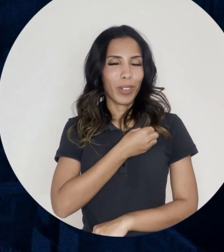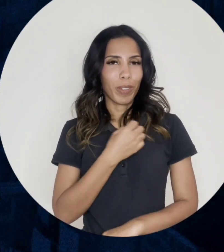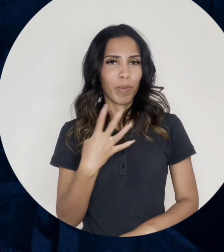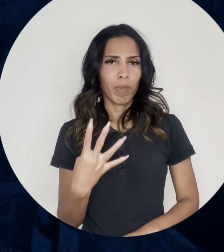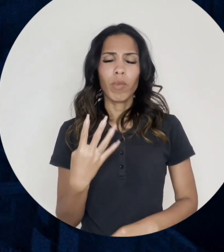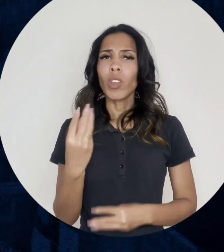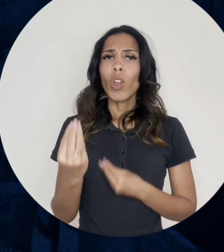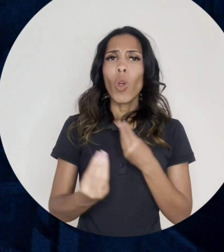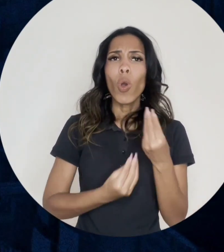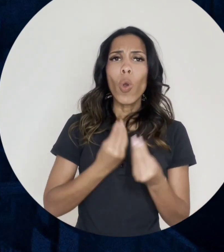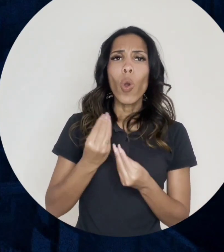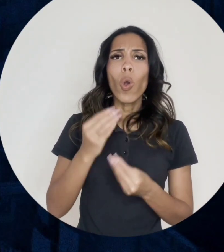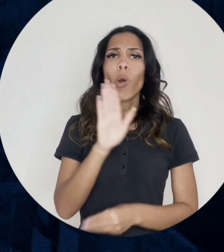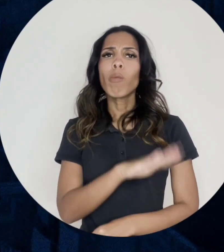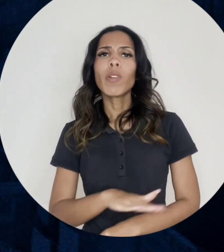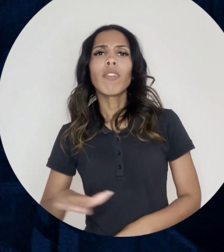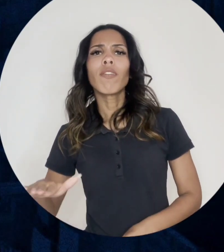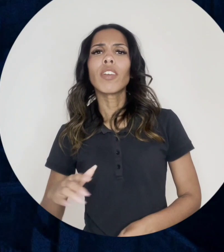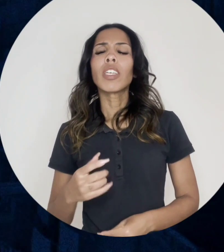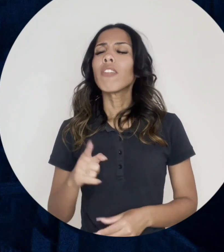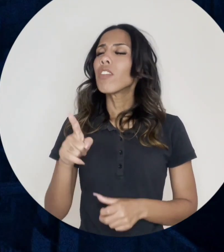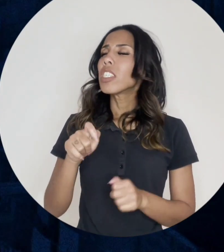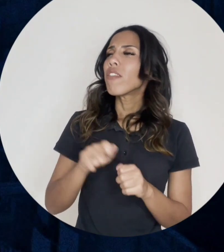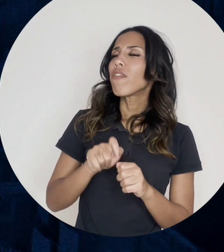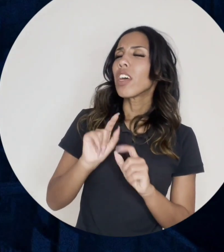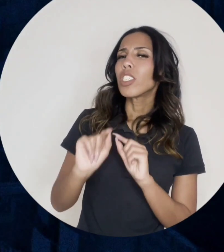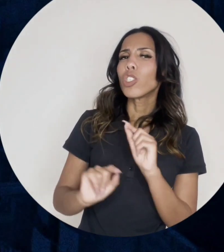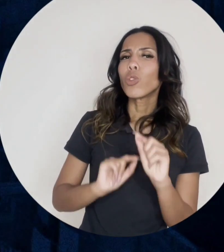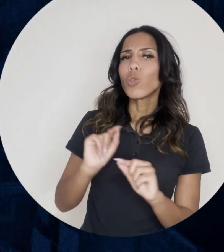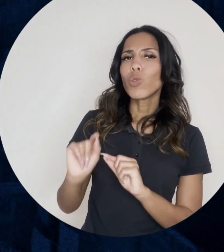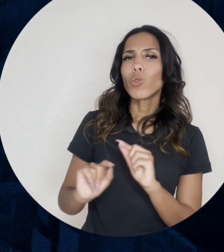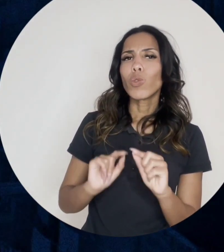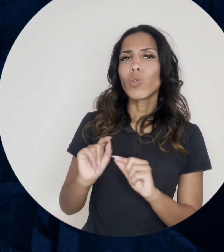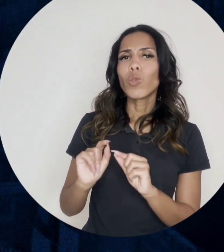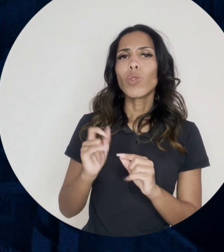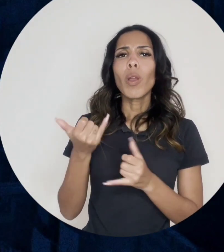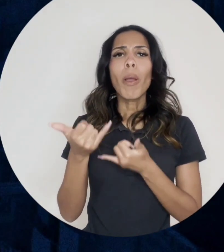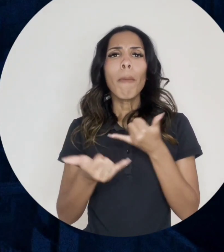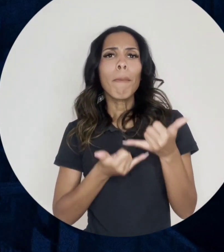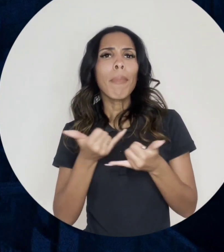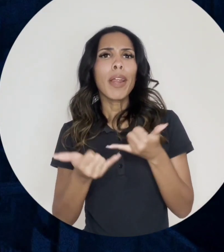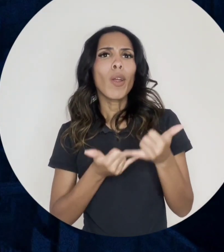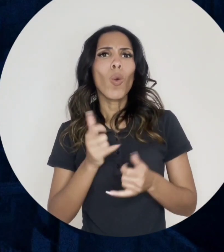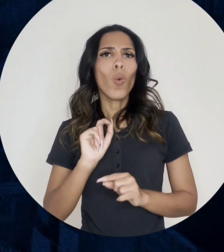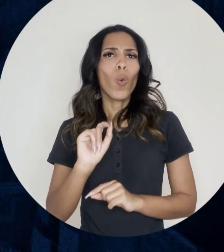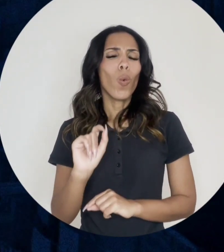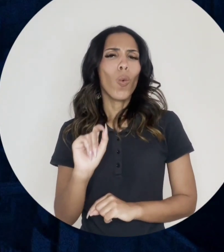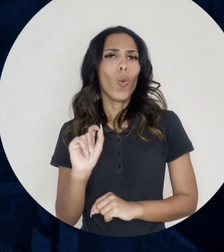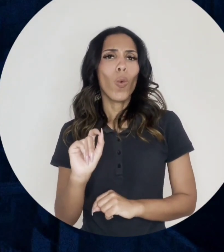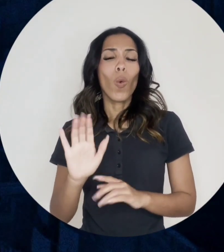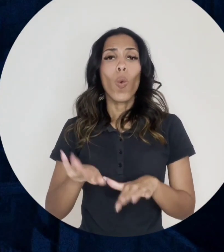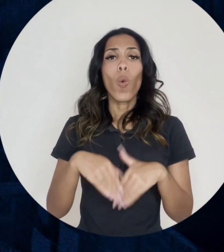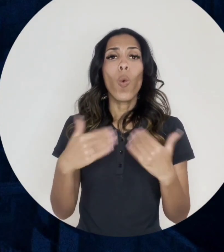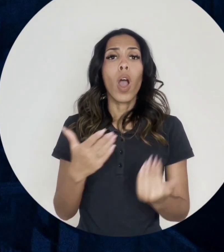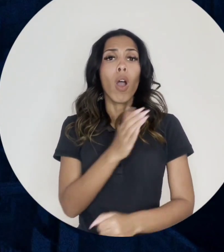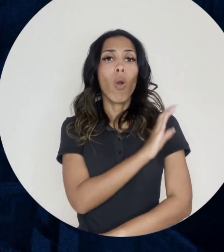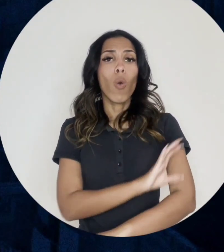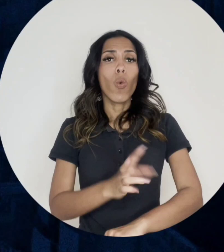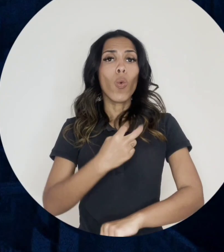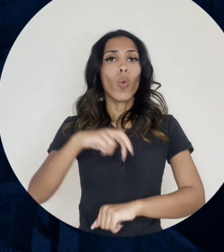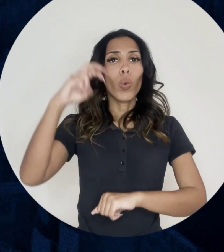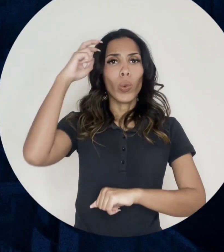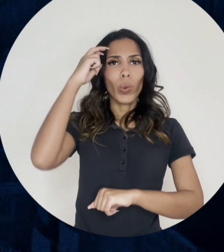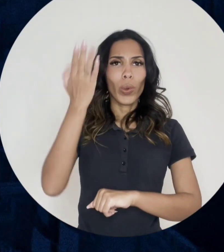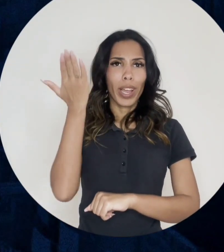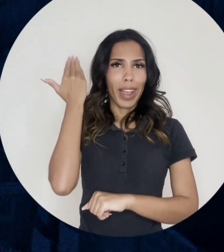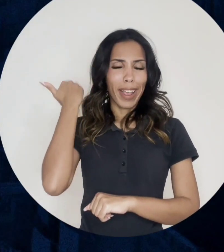como é que foi a sua infância aqui? Tipo assim, o que você fazia? Brincadeira? Qual era a cultura da época infantil?